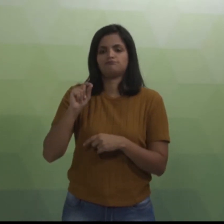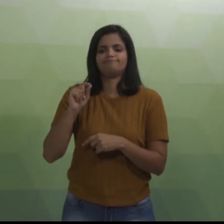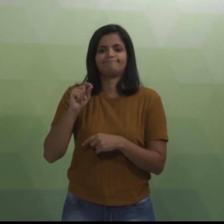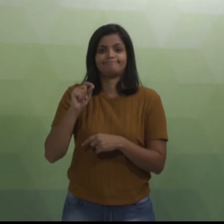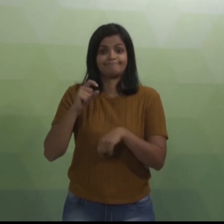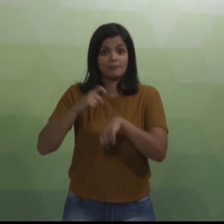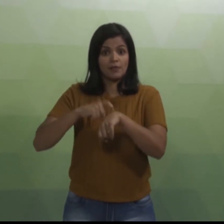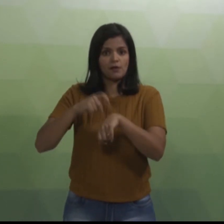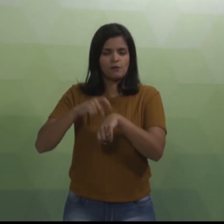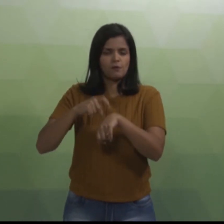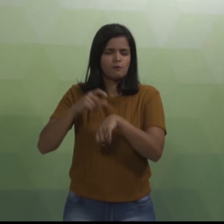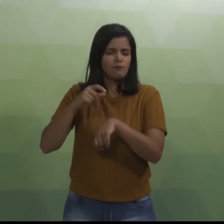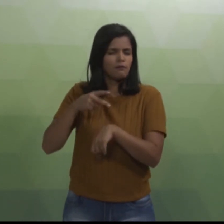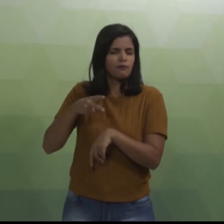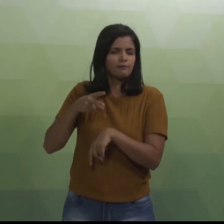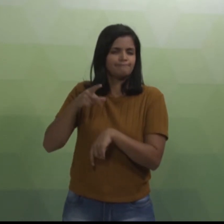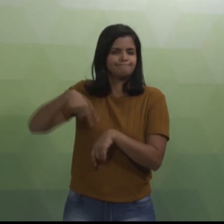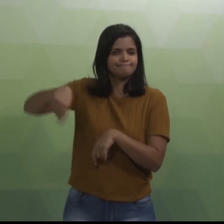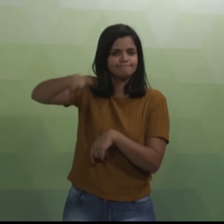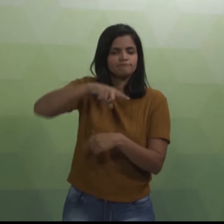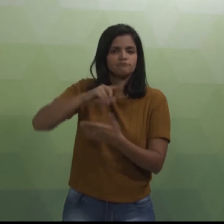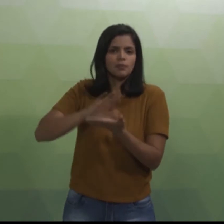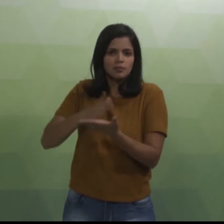que perceber essas pessoas no discurso.